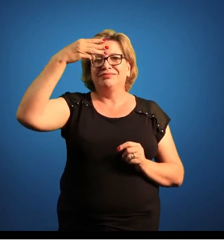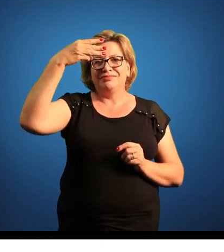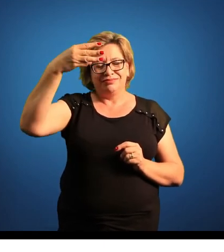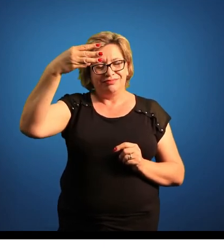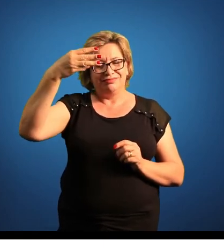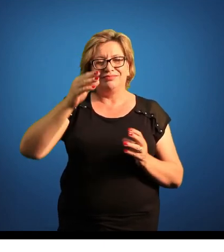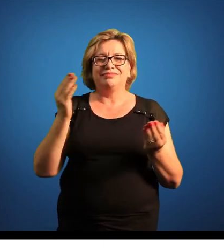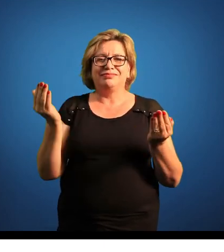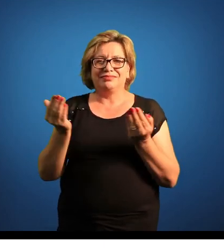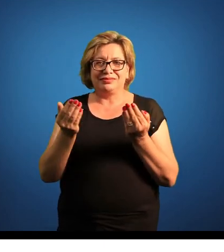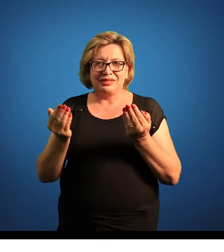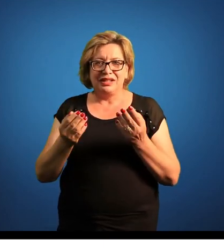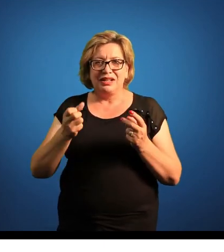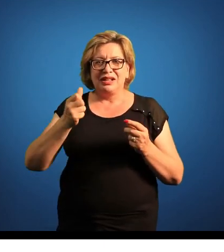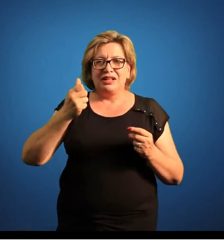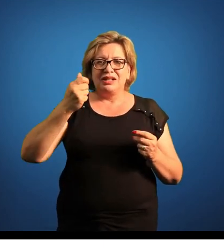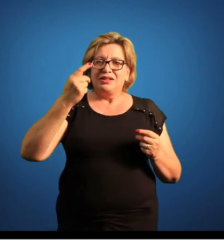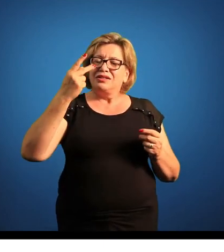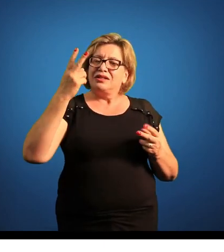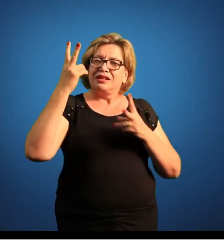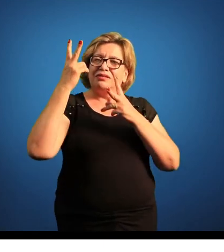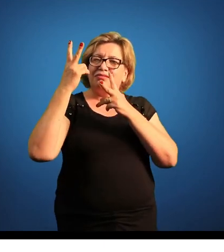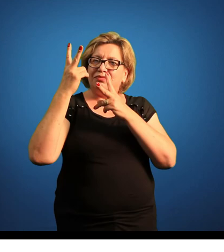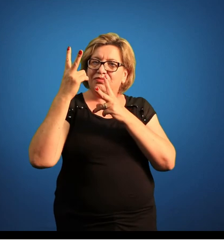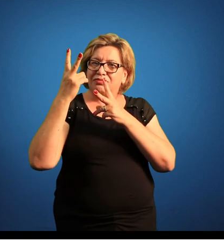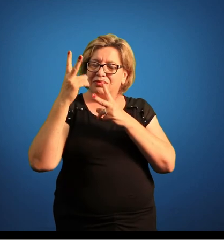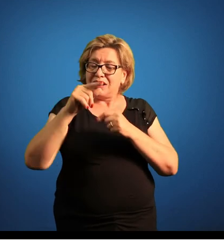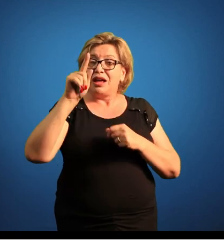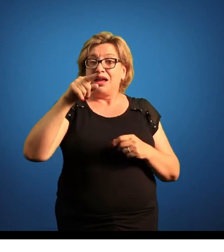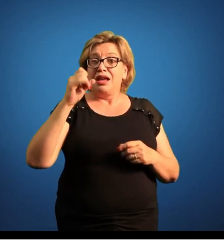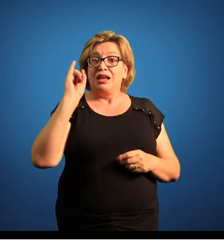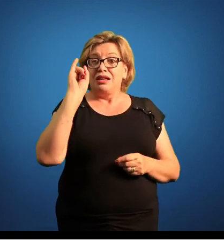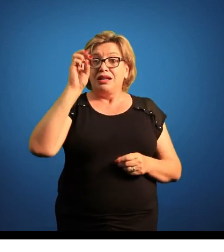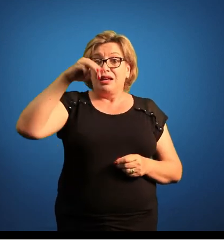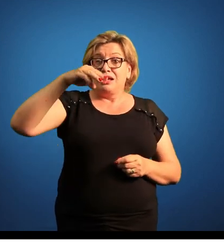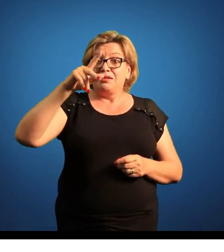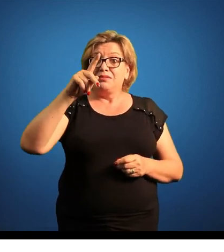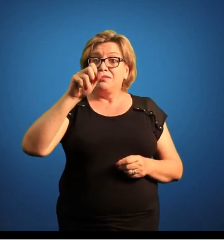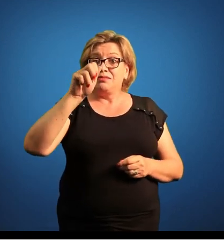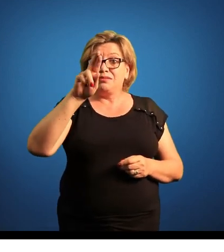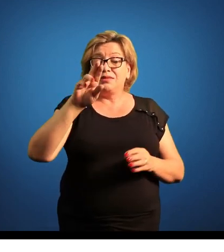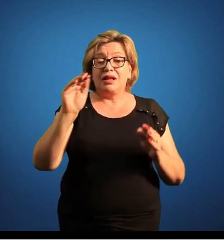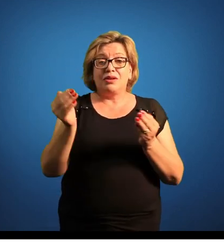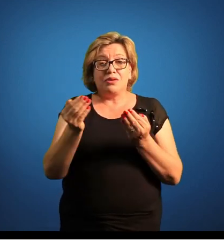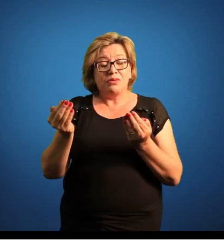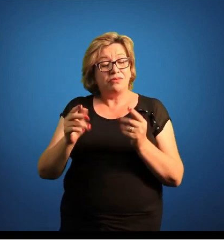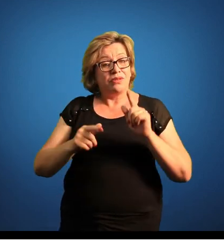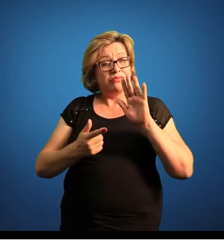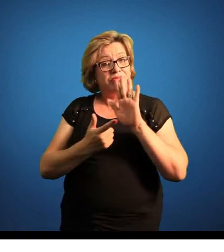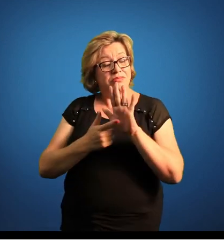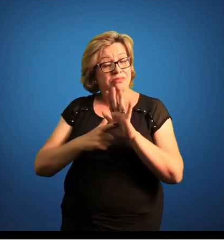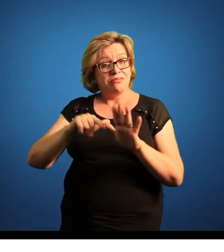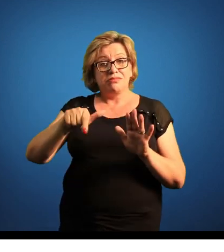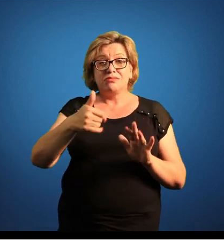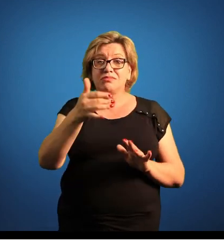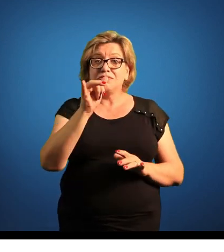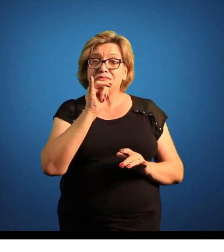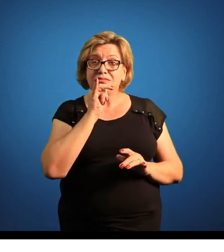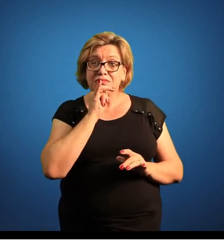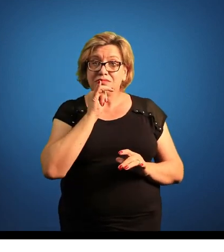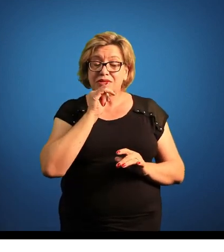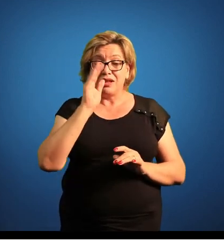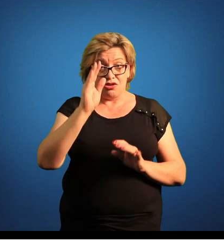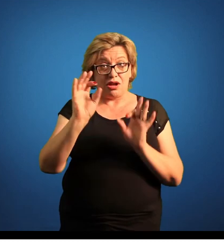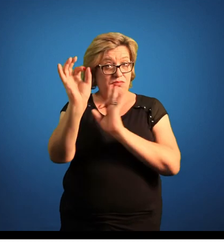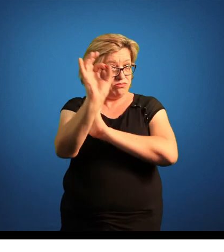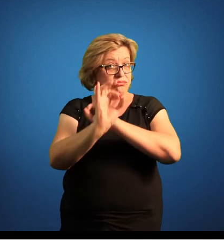Esse foi um caso onde a quantidade de números é ímpar. Agora a gente vai ver uma outra situação. Essa sim já está